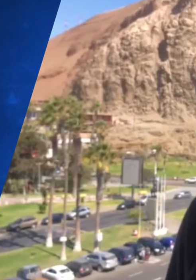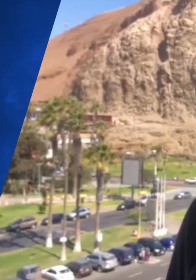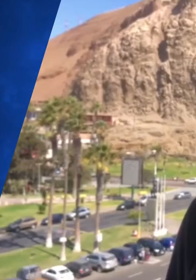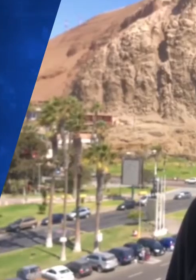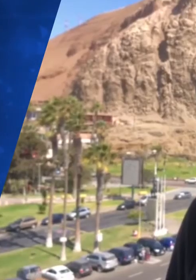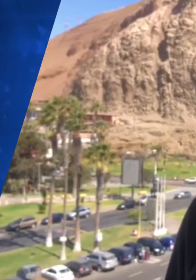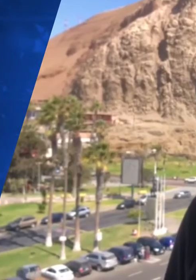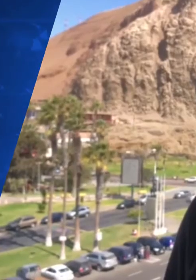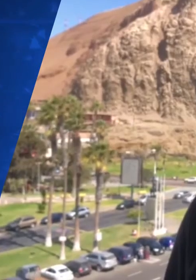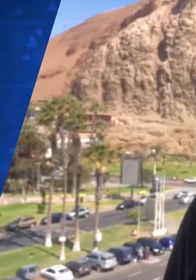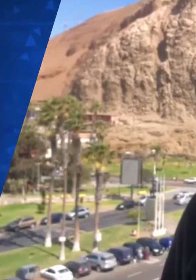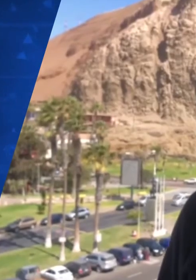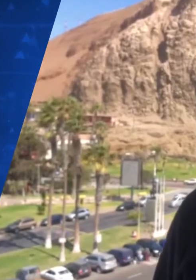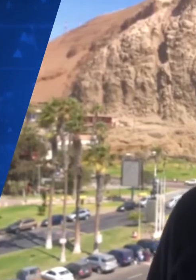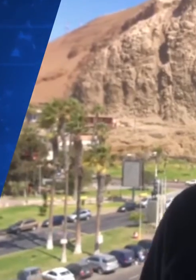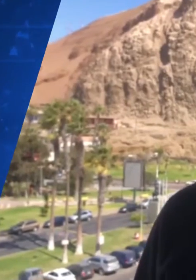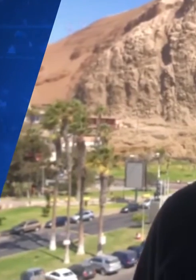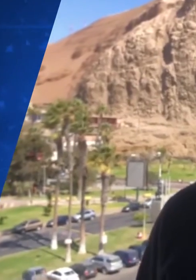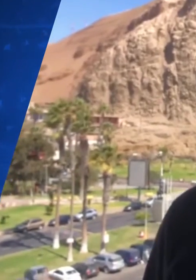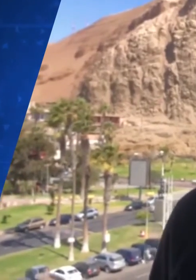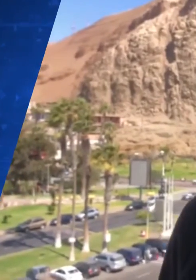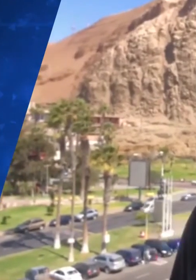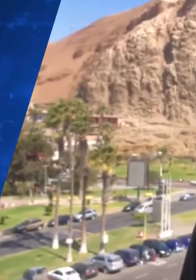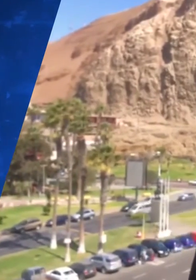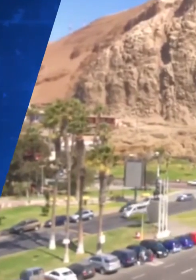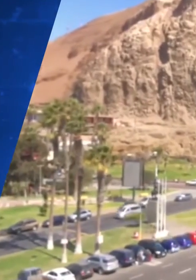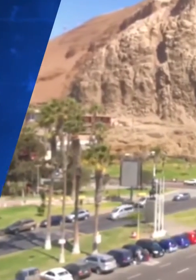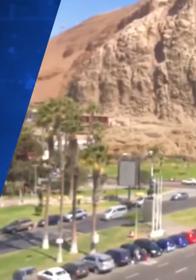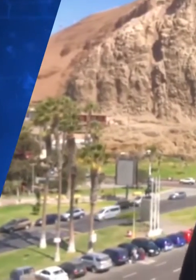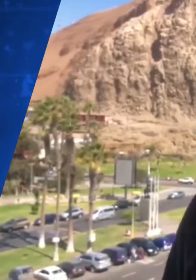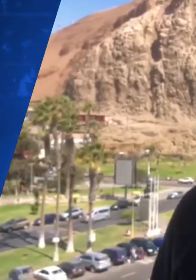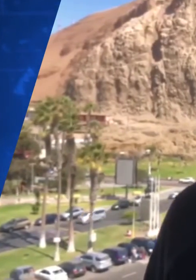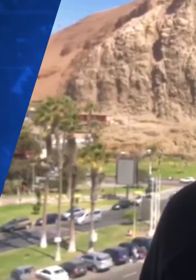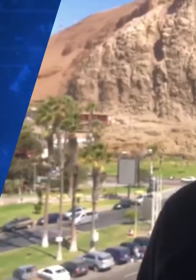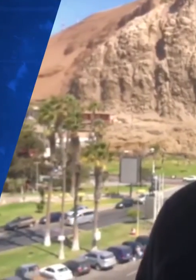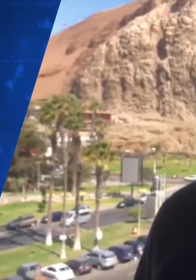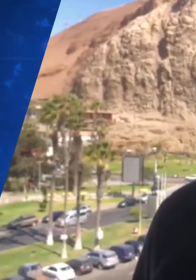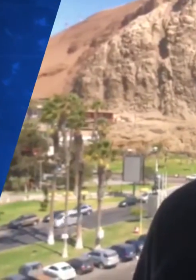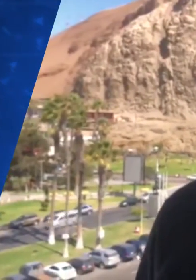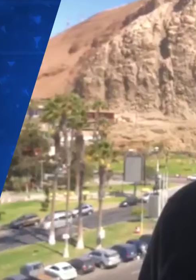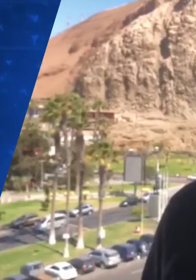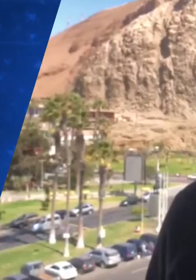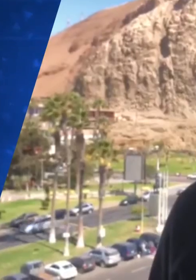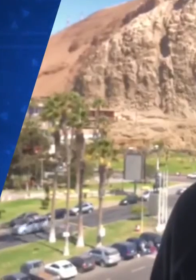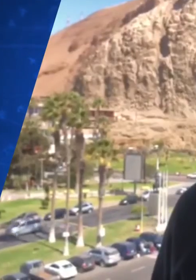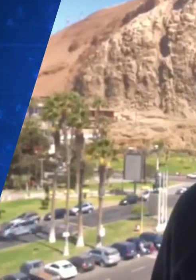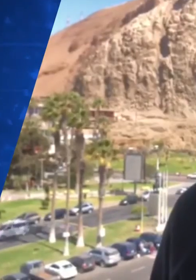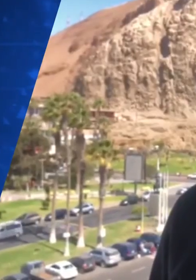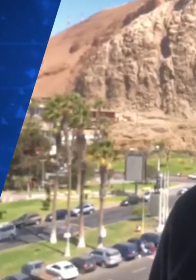Autoridades y gremio de los taxis colectivos acuerdan transportar un máximo de 3 pasajeros por vehículo.